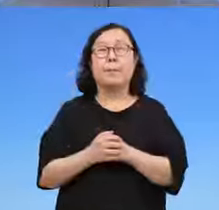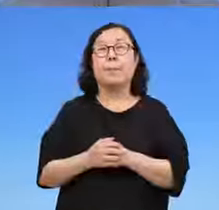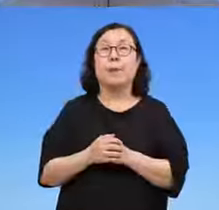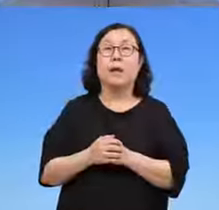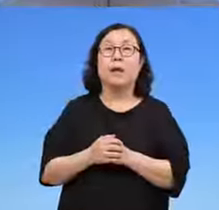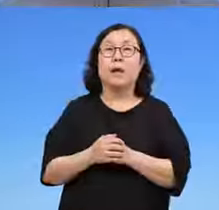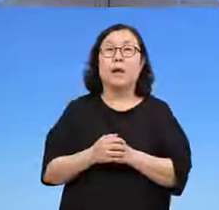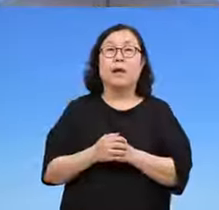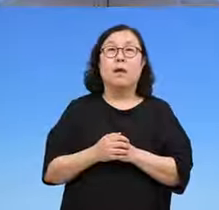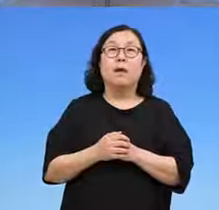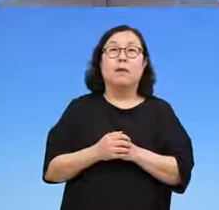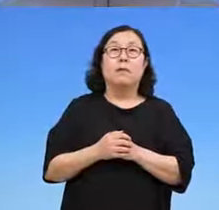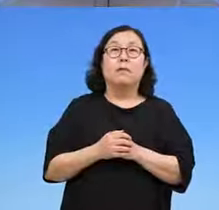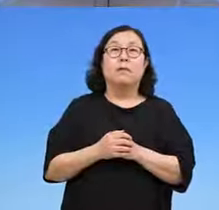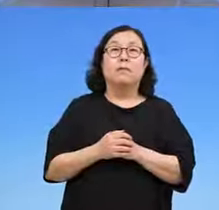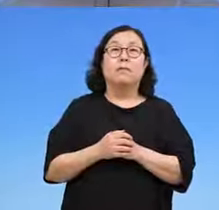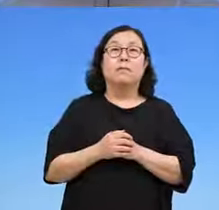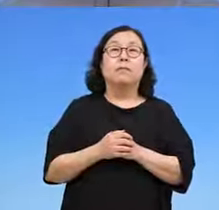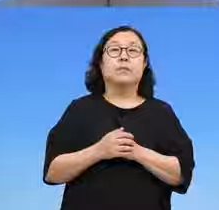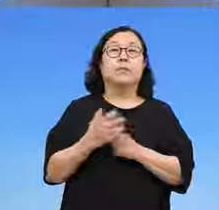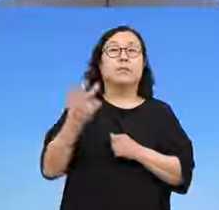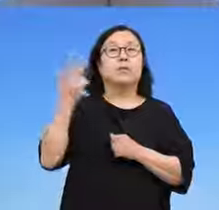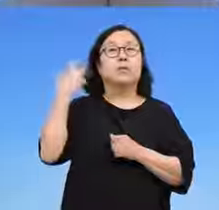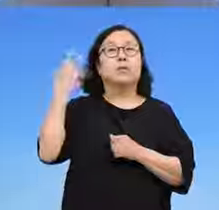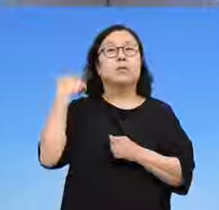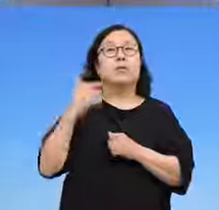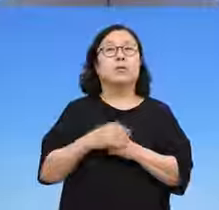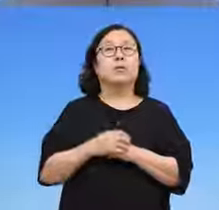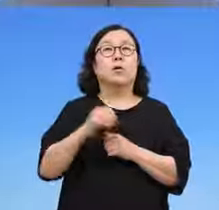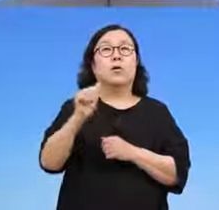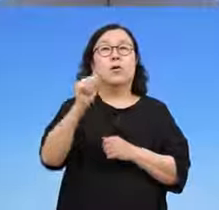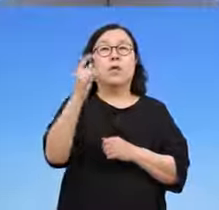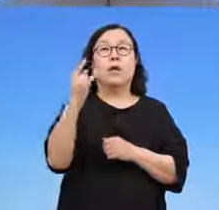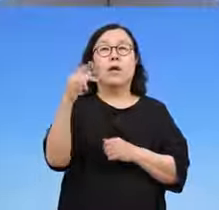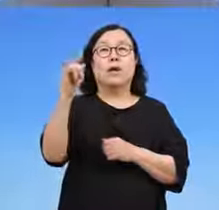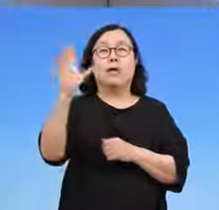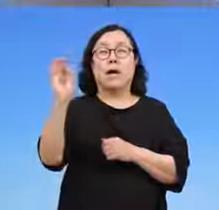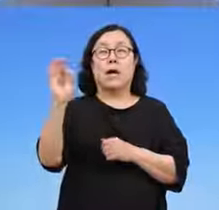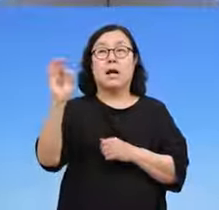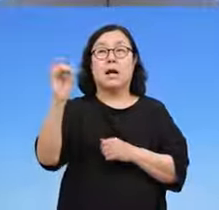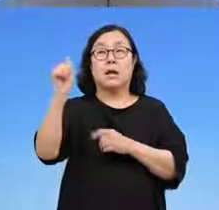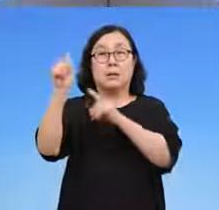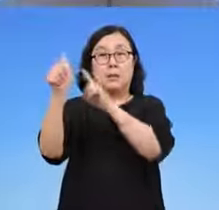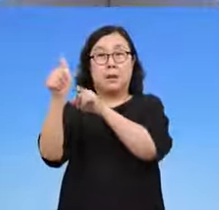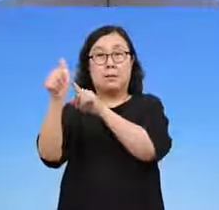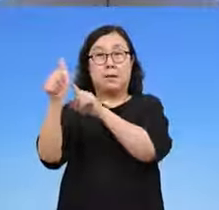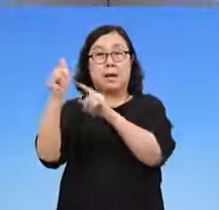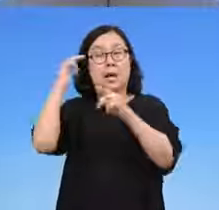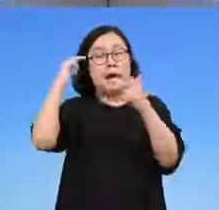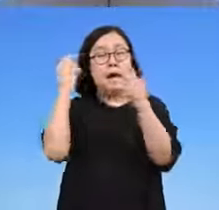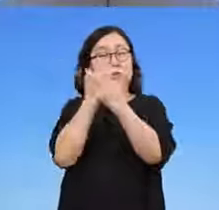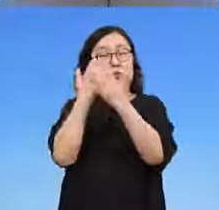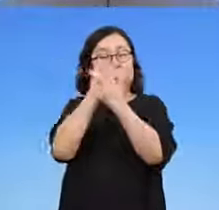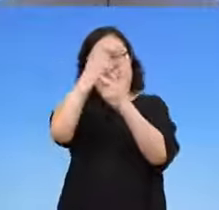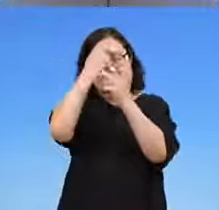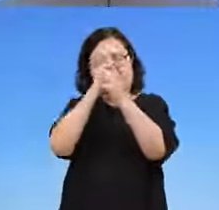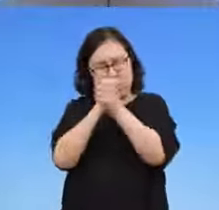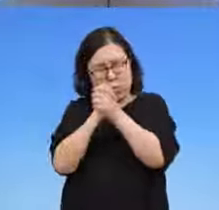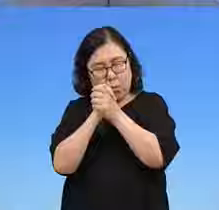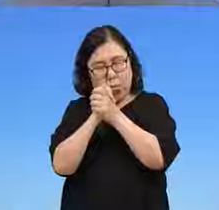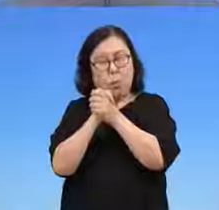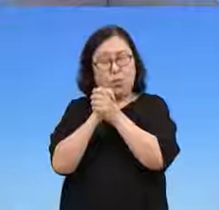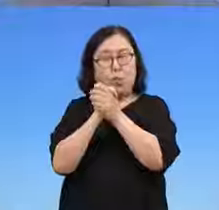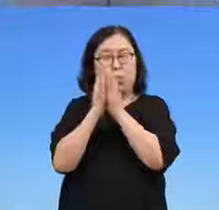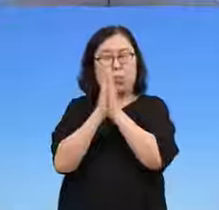이 문제를 가지고 일주일 전에 회장님이 한 주간 기도 들어갔다는 거예요. 그래서 제가 여기저기